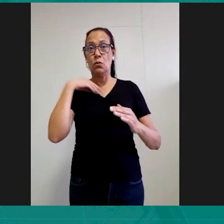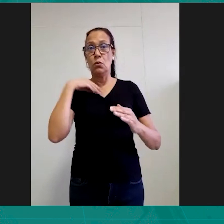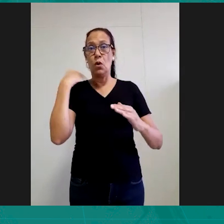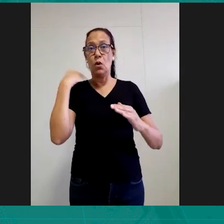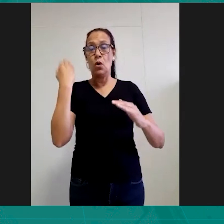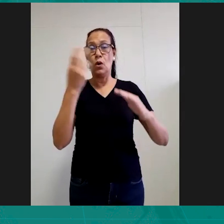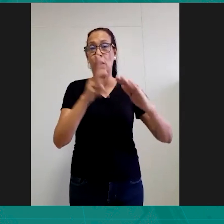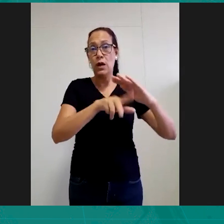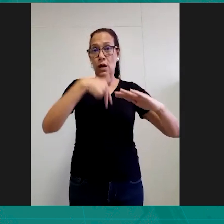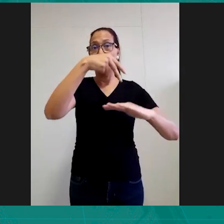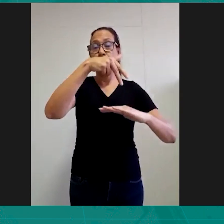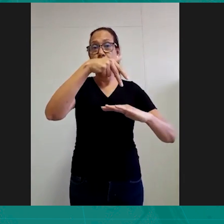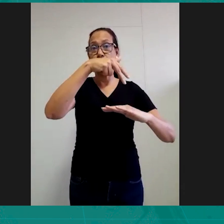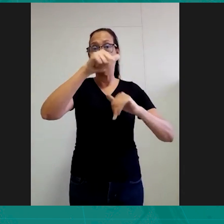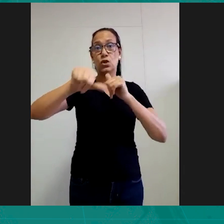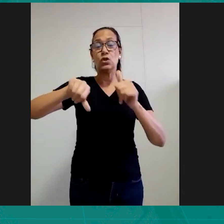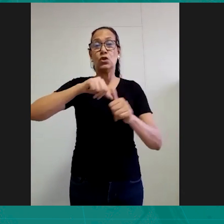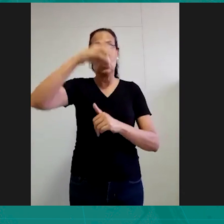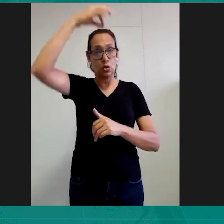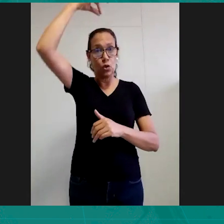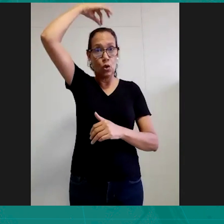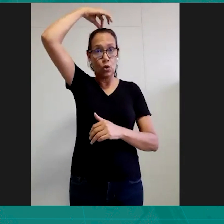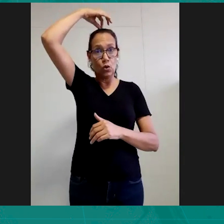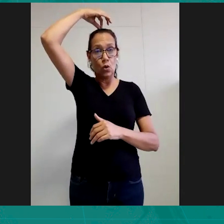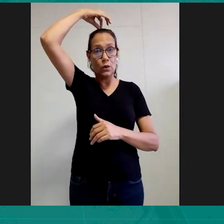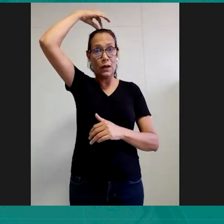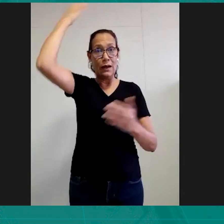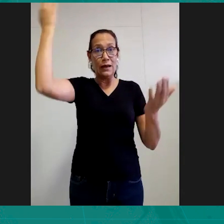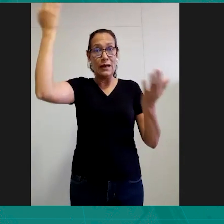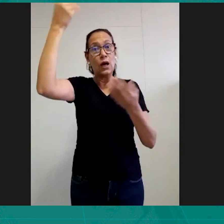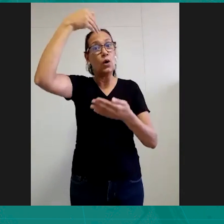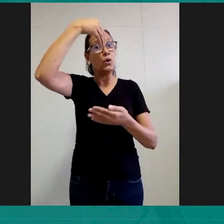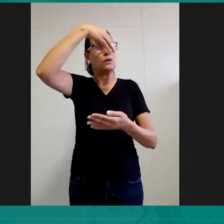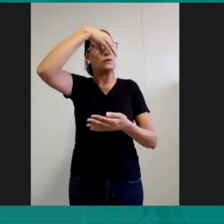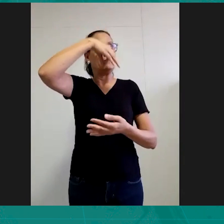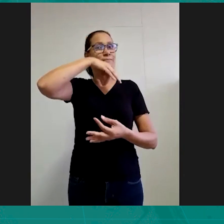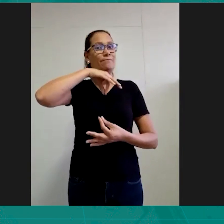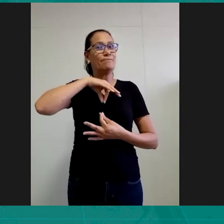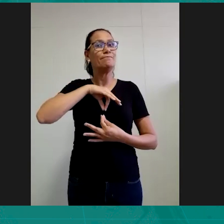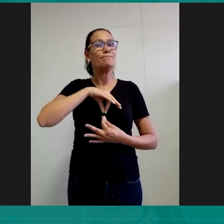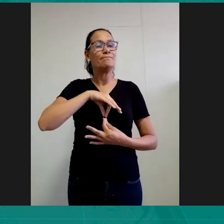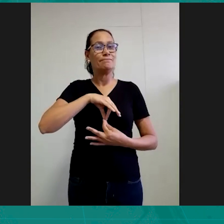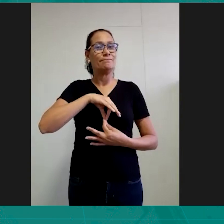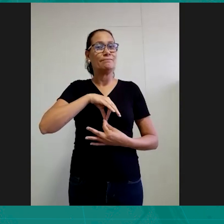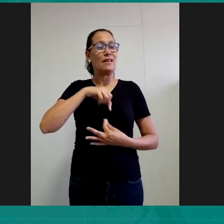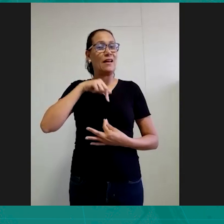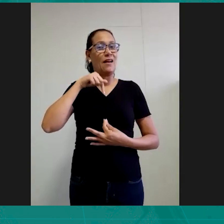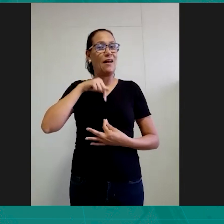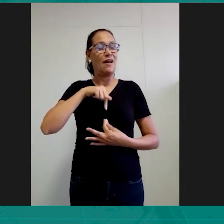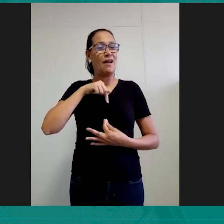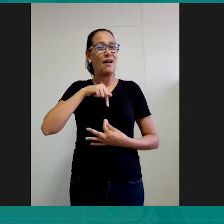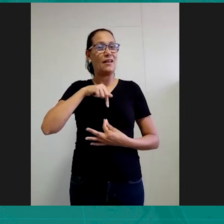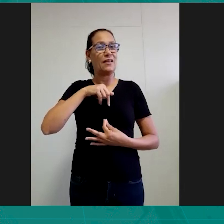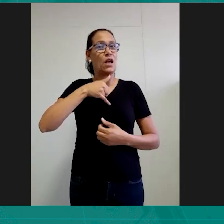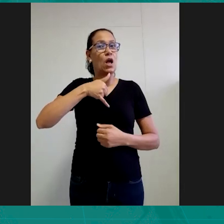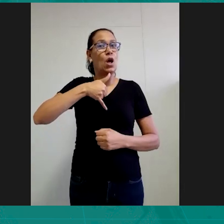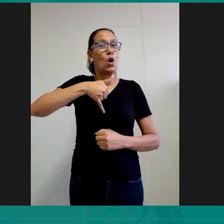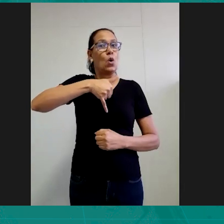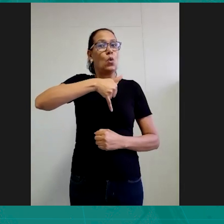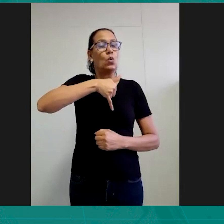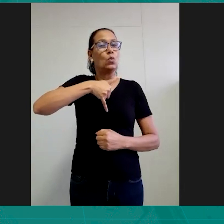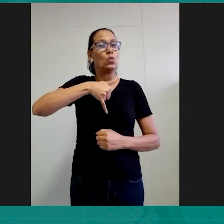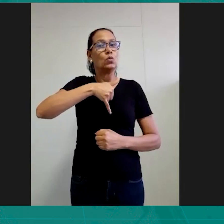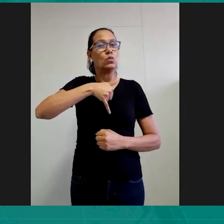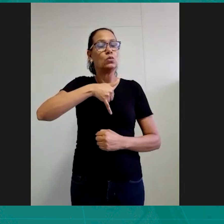ele tem uma função dentro de nós. Ele funciona como unção. Qual a função da unção?